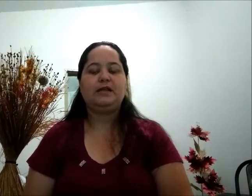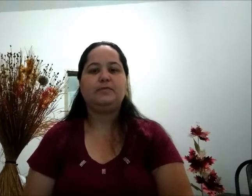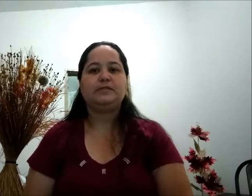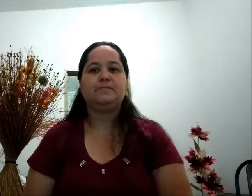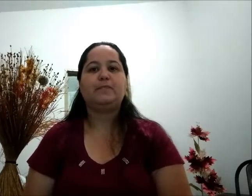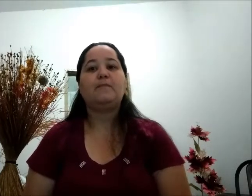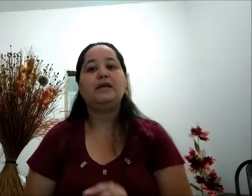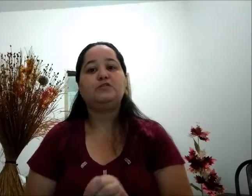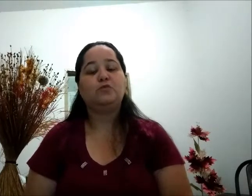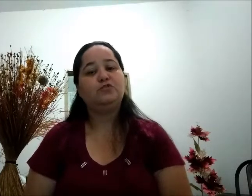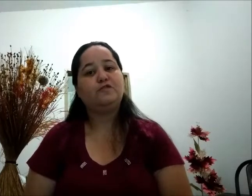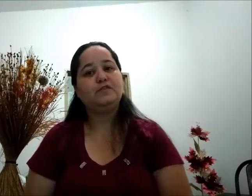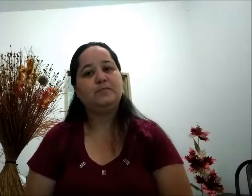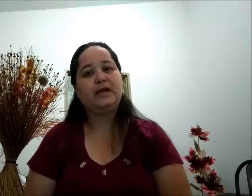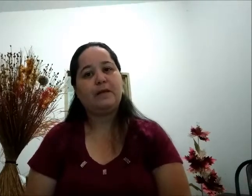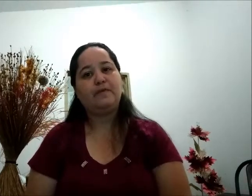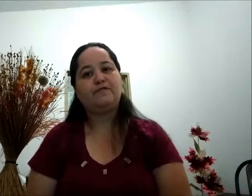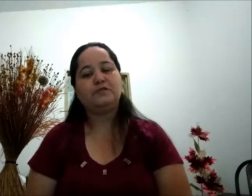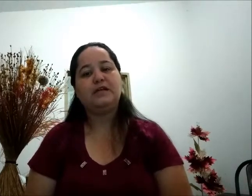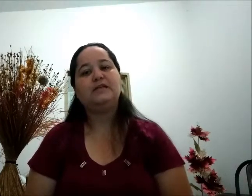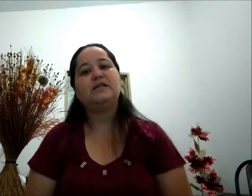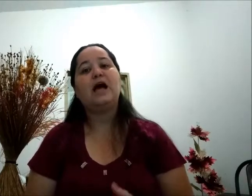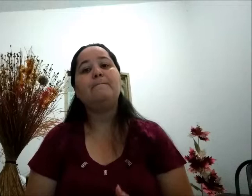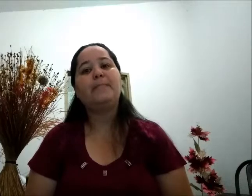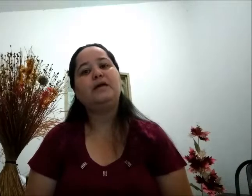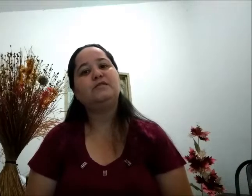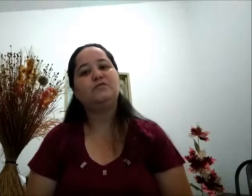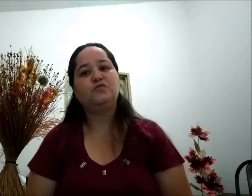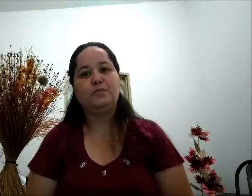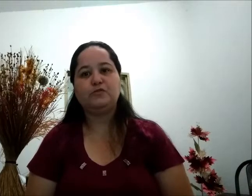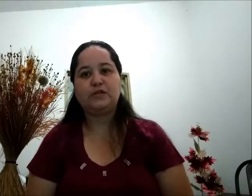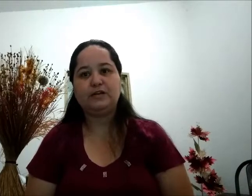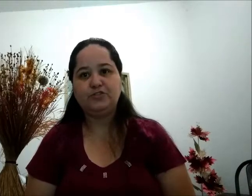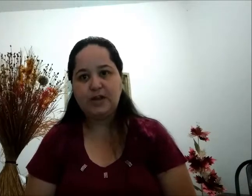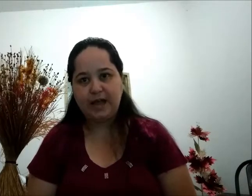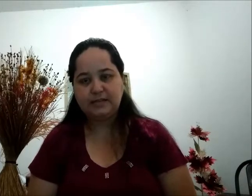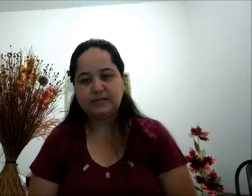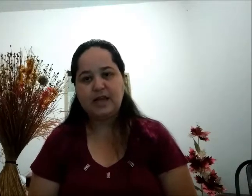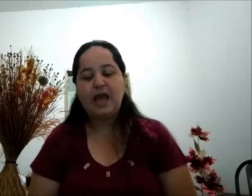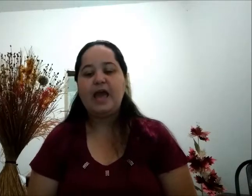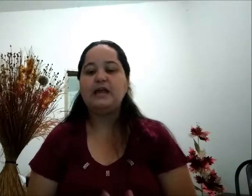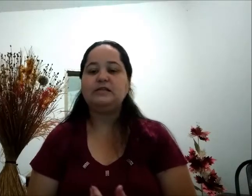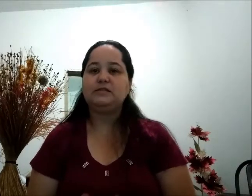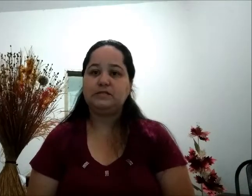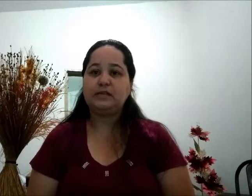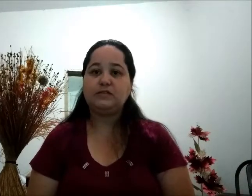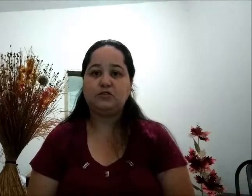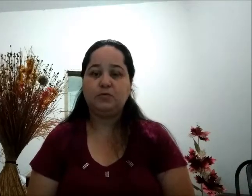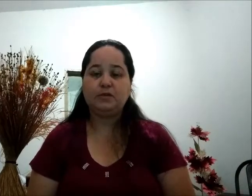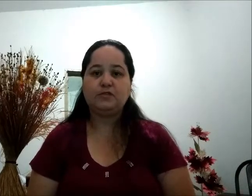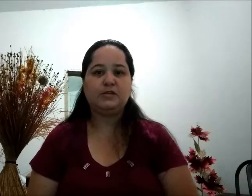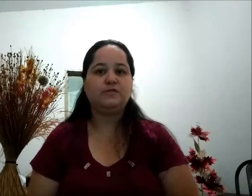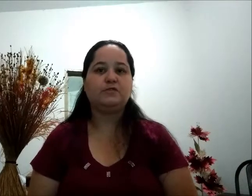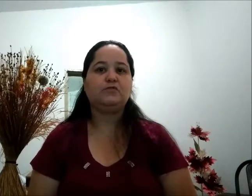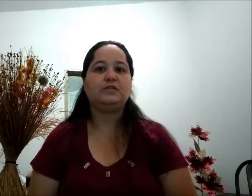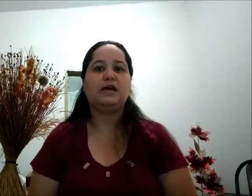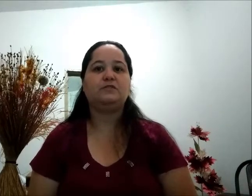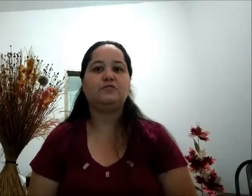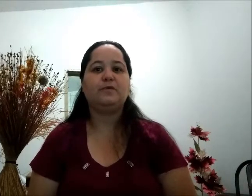Libras. Mas hoje eu vou explicar para vocês apenas os números cardinais. Esses números eles vão ser usados para